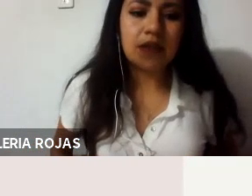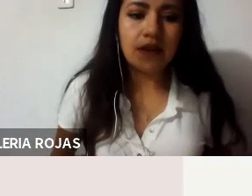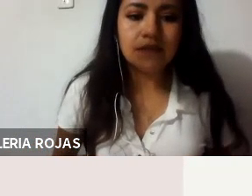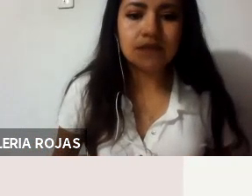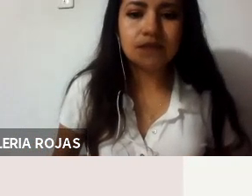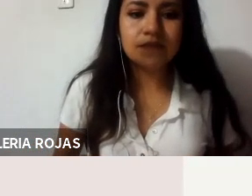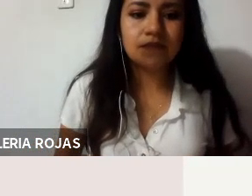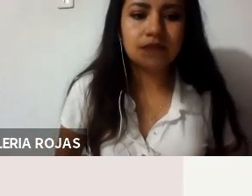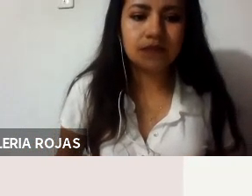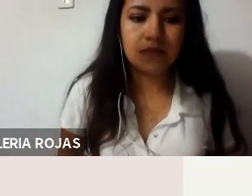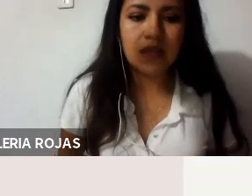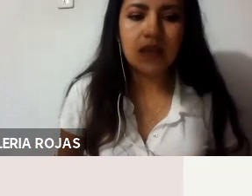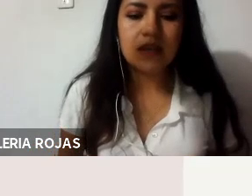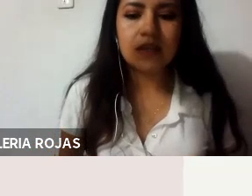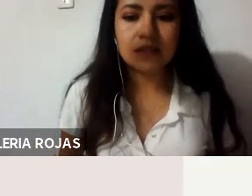Respirar,